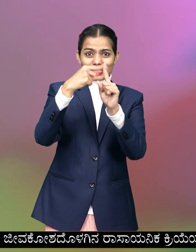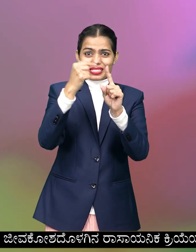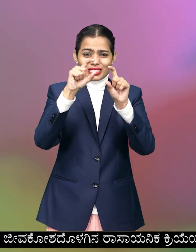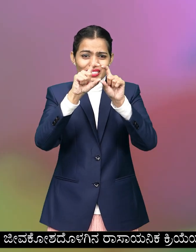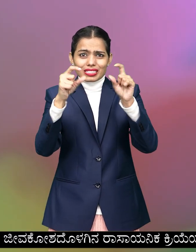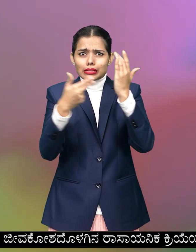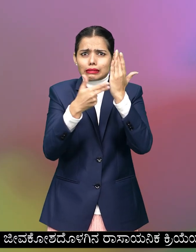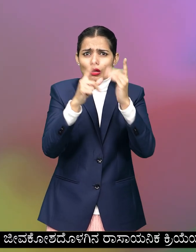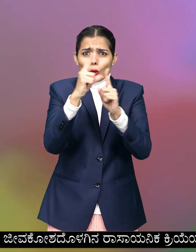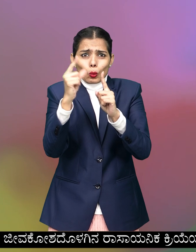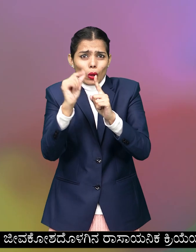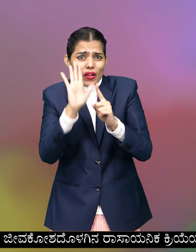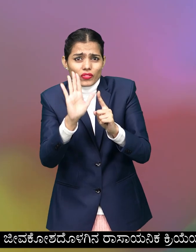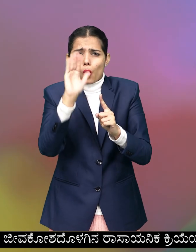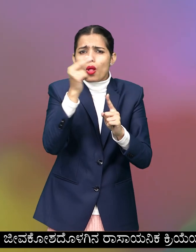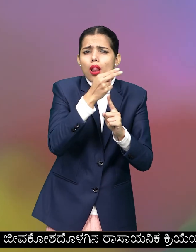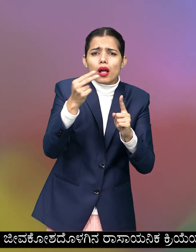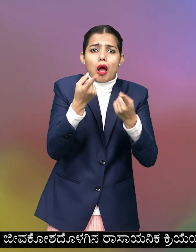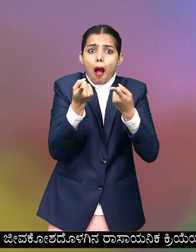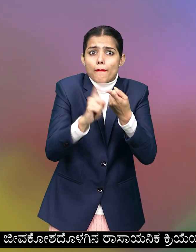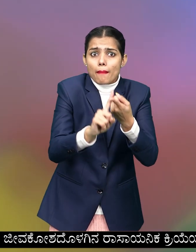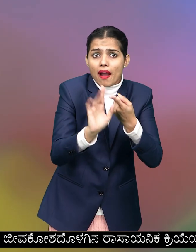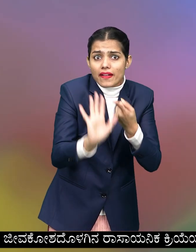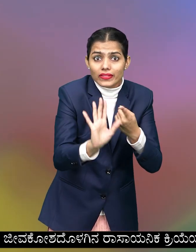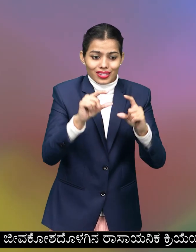ಜೀವಕೋಶದೊಳಗಿನ ರಾಸಾಯನಿಕ ಕ್ರಿಯೆಯು ಜೀವಕೋಶದ